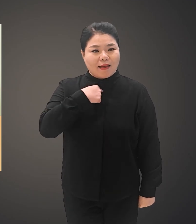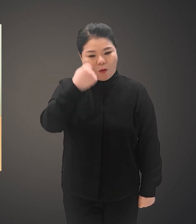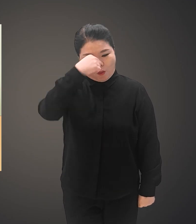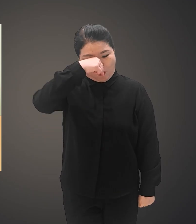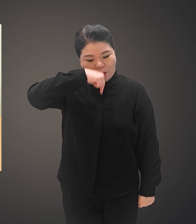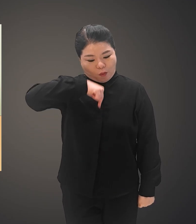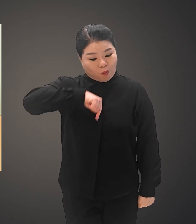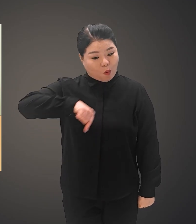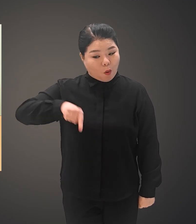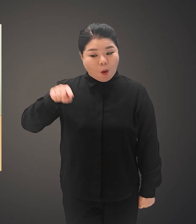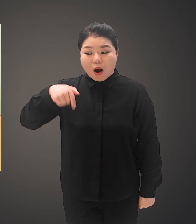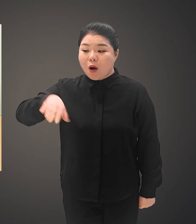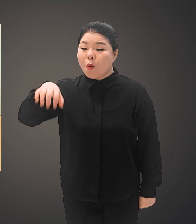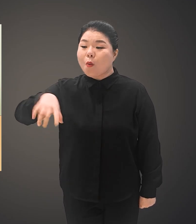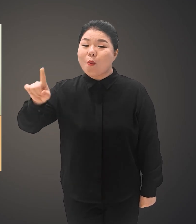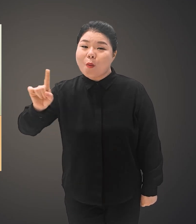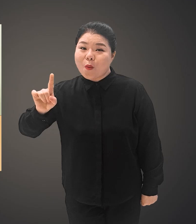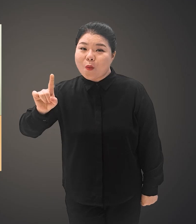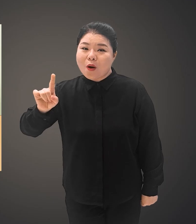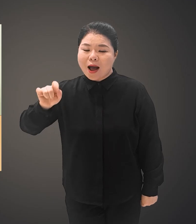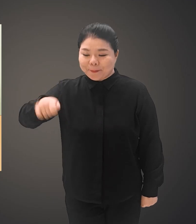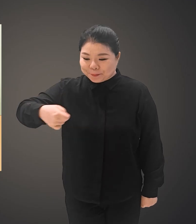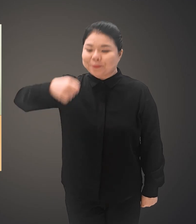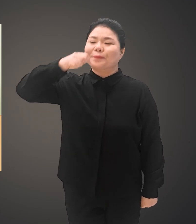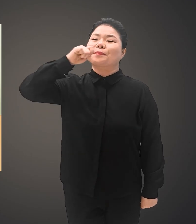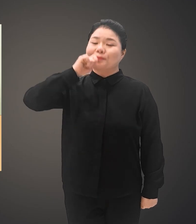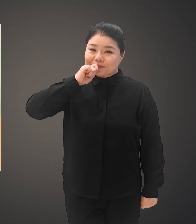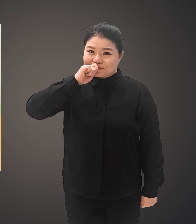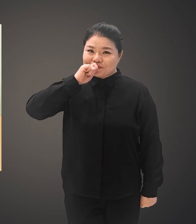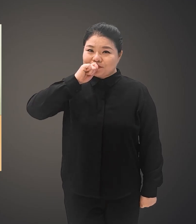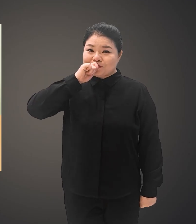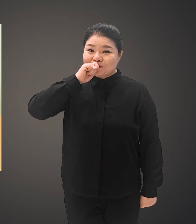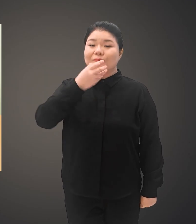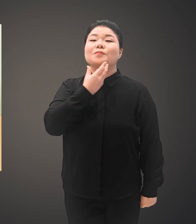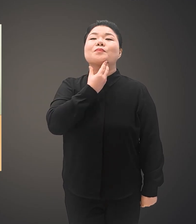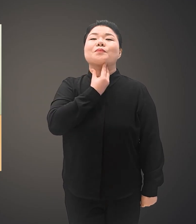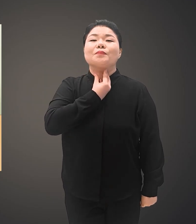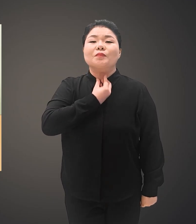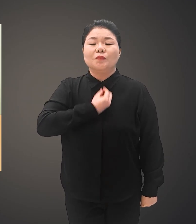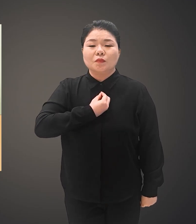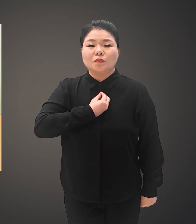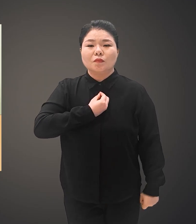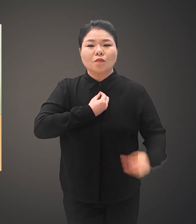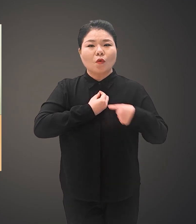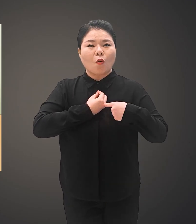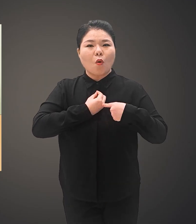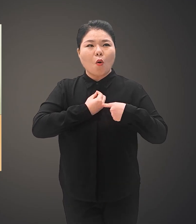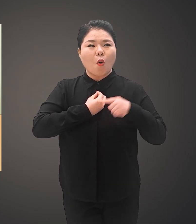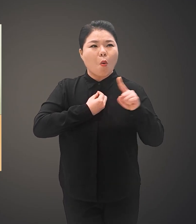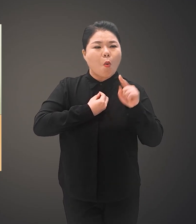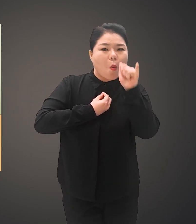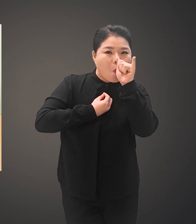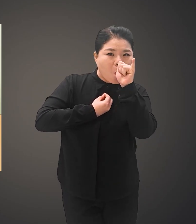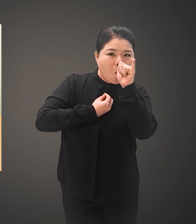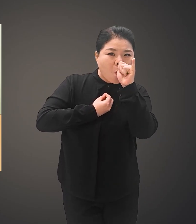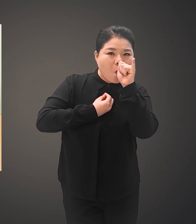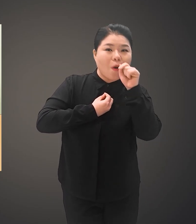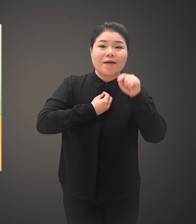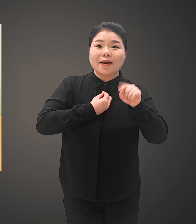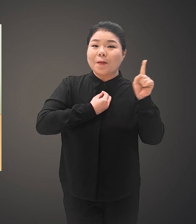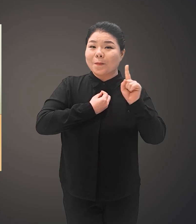어디로 가는지 한 숟가락 떠서 씹지도 않고 목으로 넘겼는데 걸리는 것이